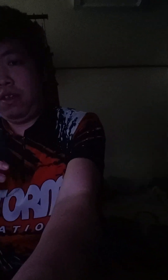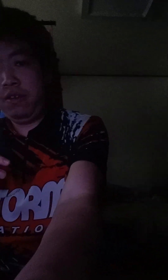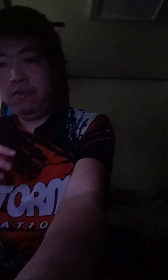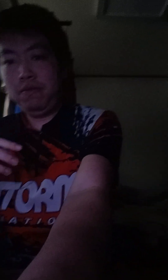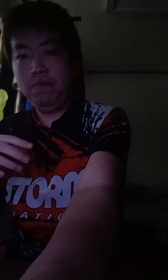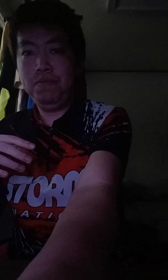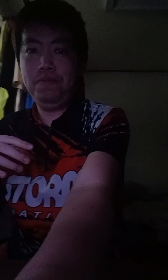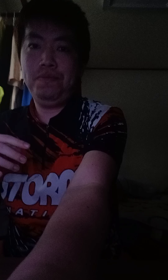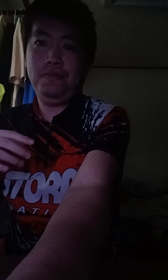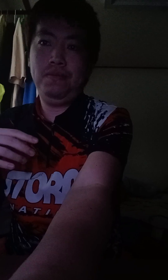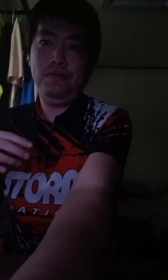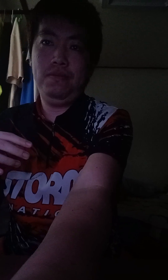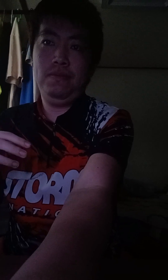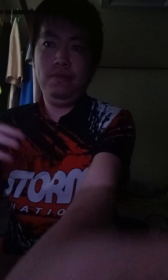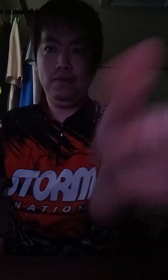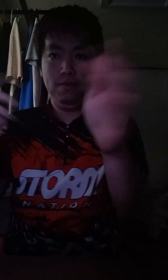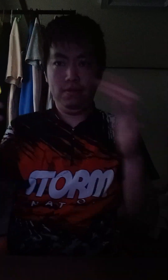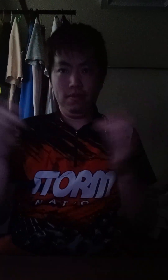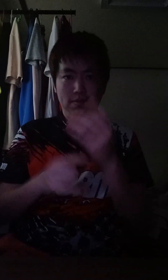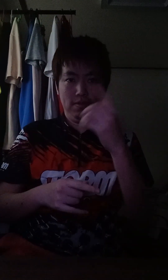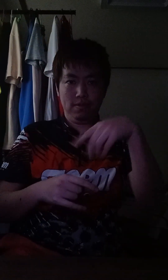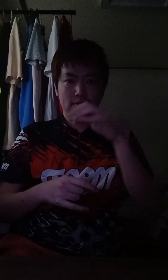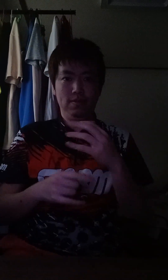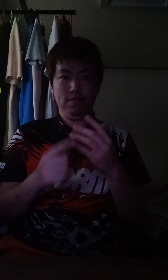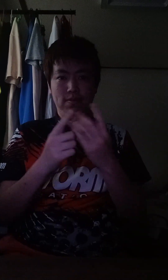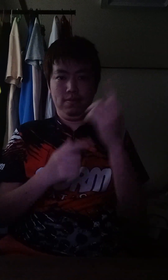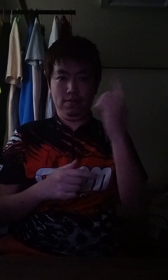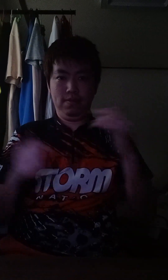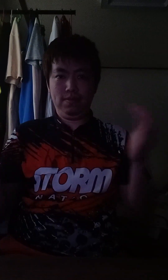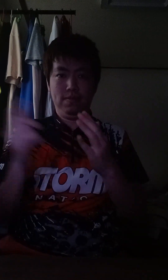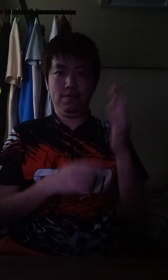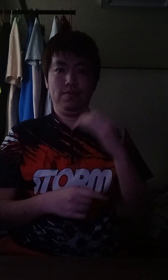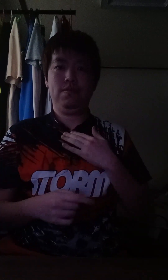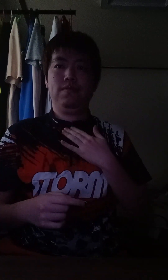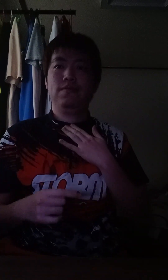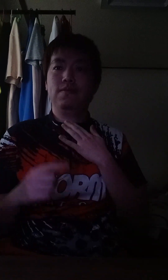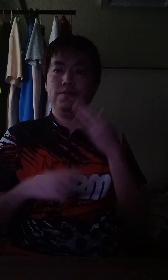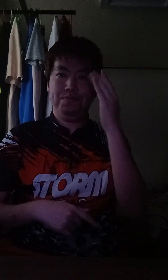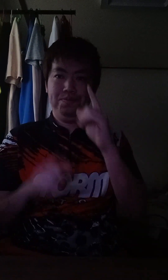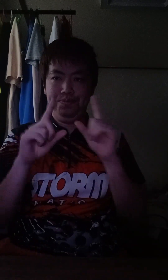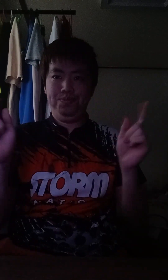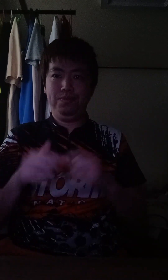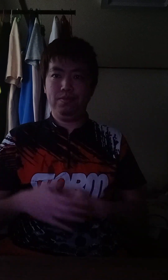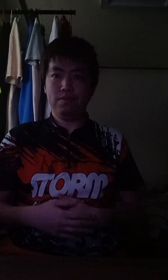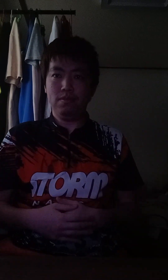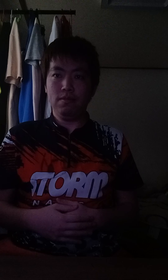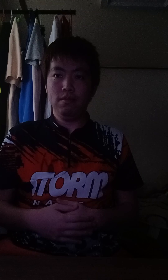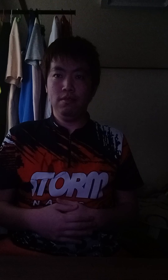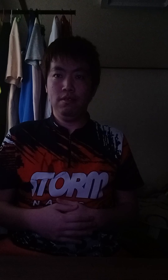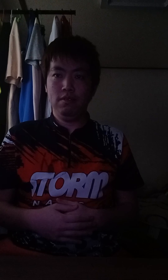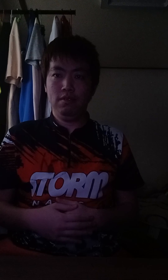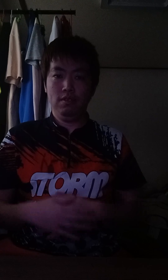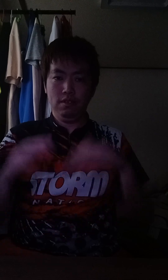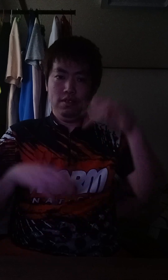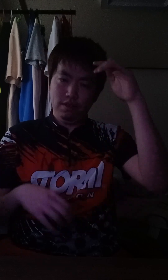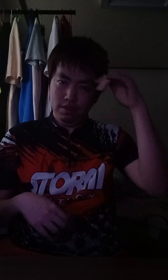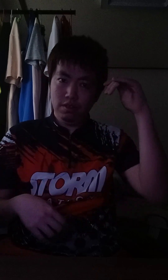장애인들이 스스로의 매력을 뽐내는 사진을 당당히 공유해 화제가 되고 있는데요. 뇌성마비 장애인인